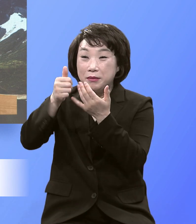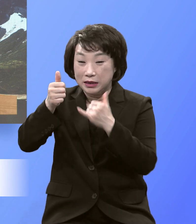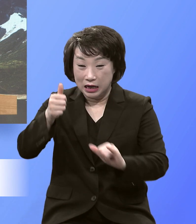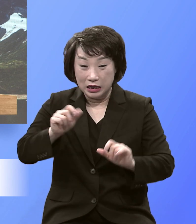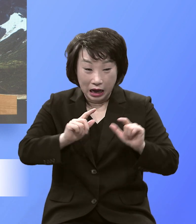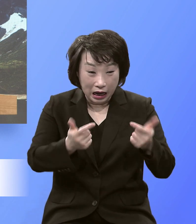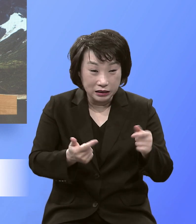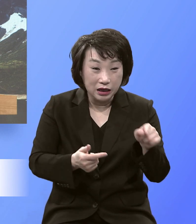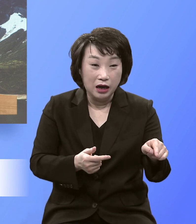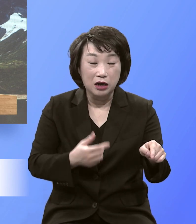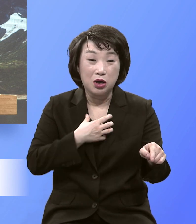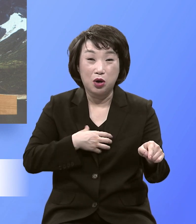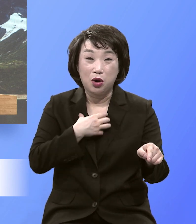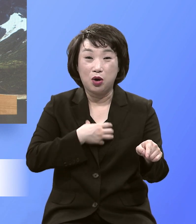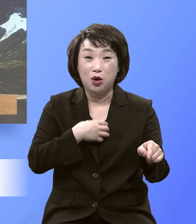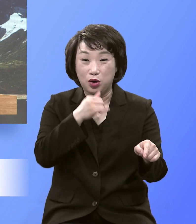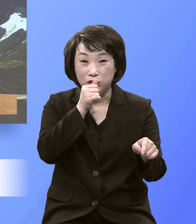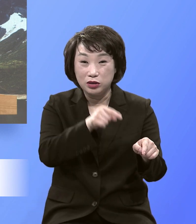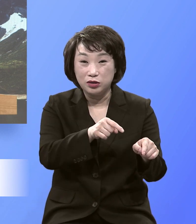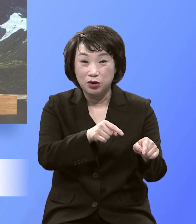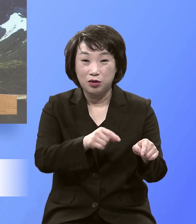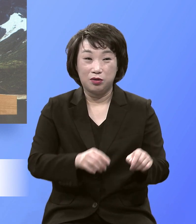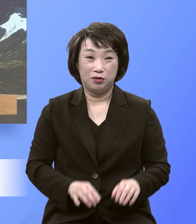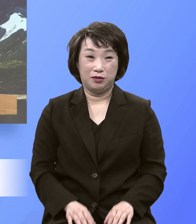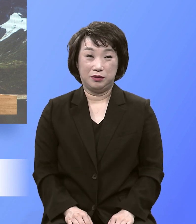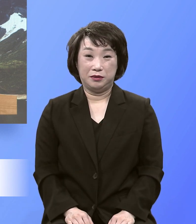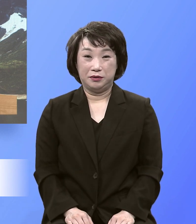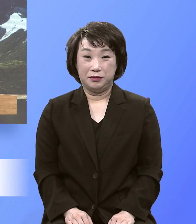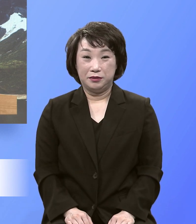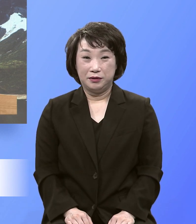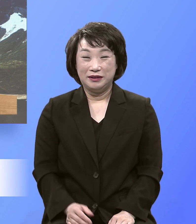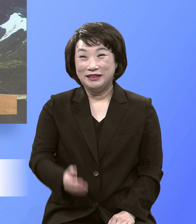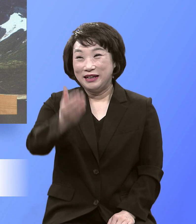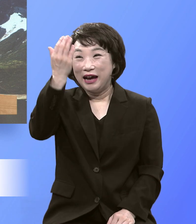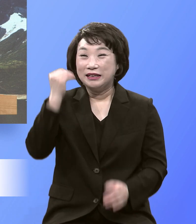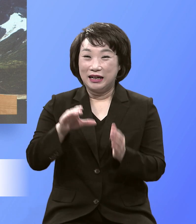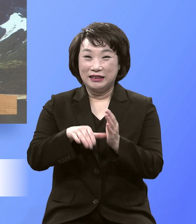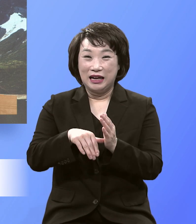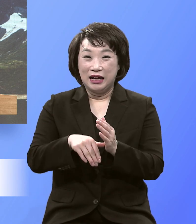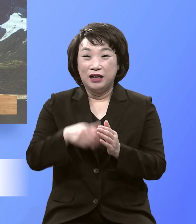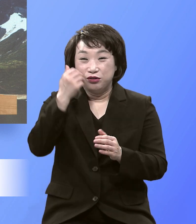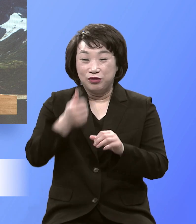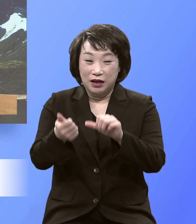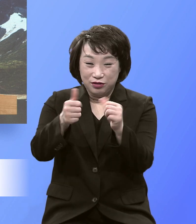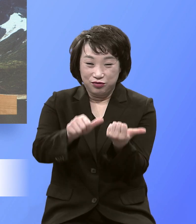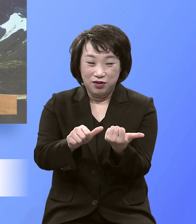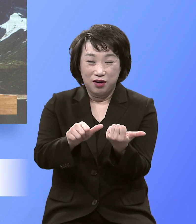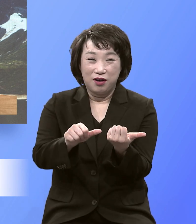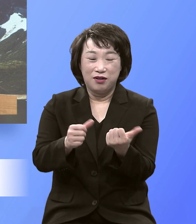자녀가 아닌 사람이야 걱정하겠죠. 옛날에 상해 나갈 때